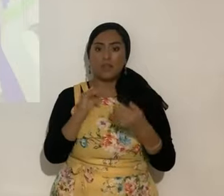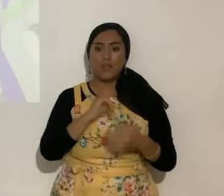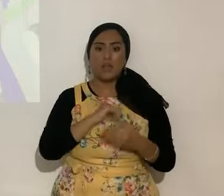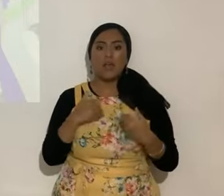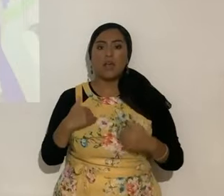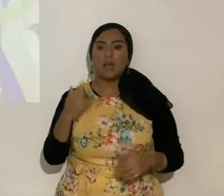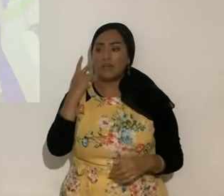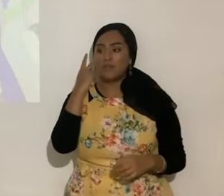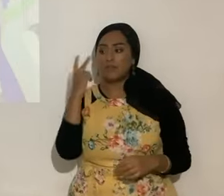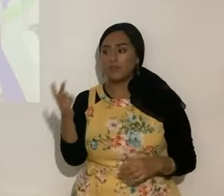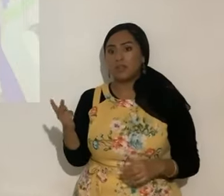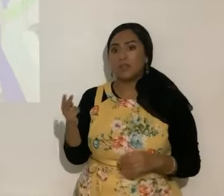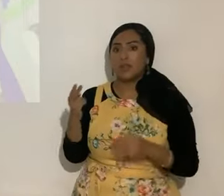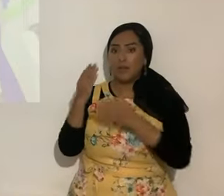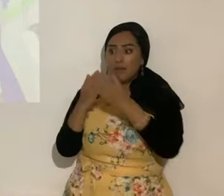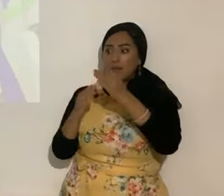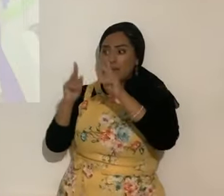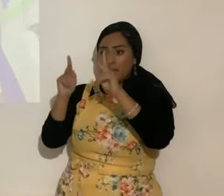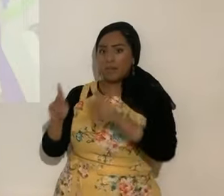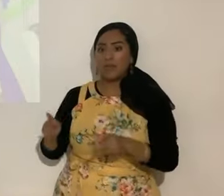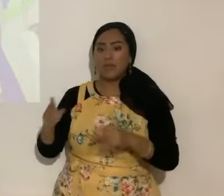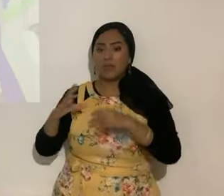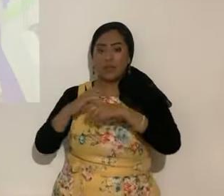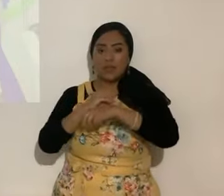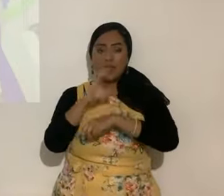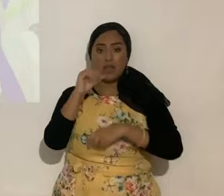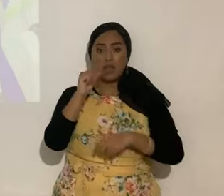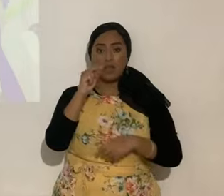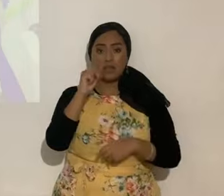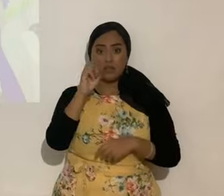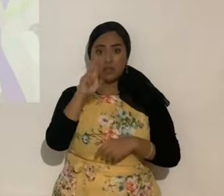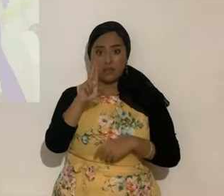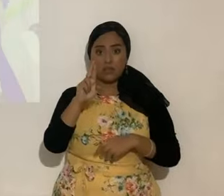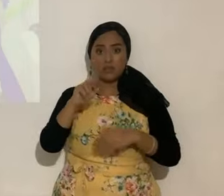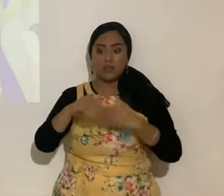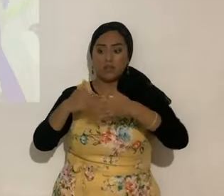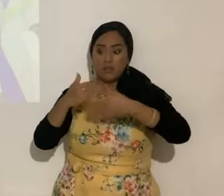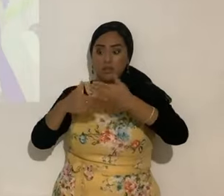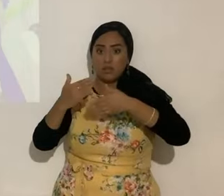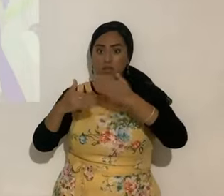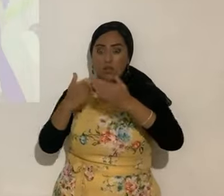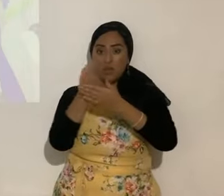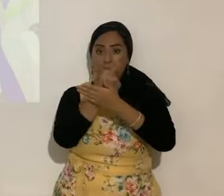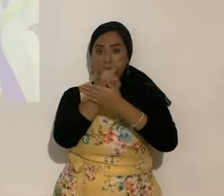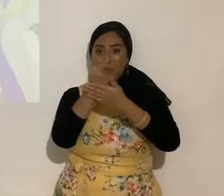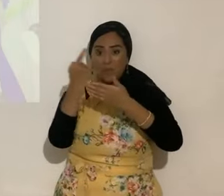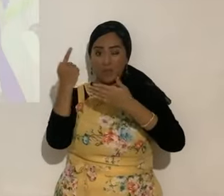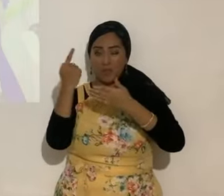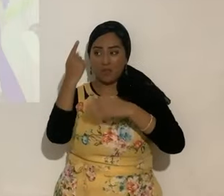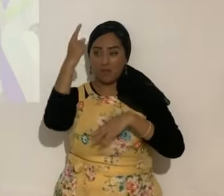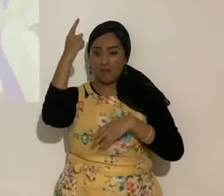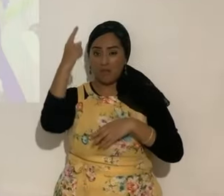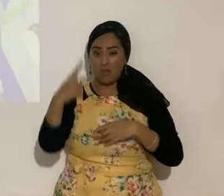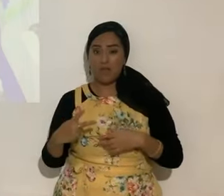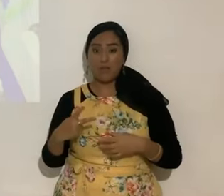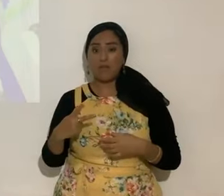lo he visto, en personas que tienen un cáncer, y de repente, en una semana, y media,